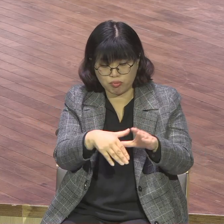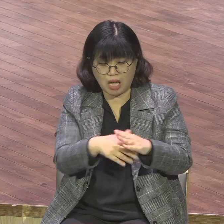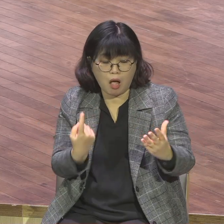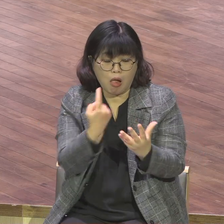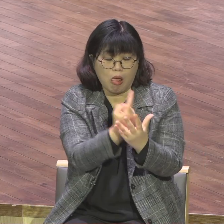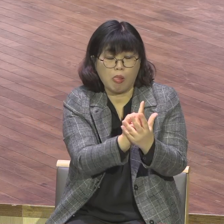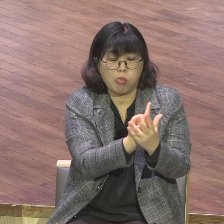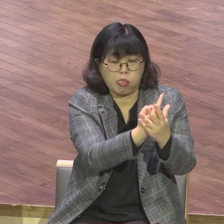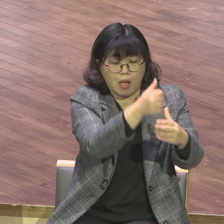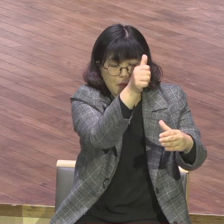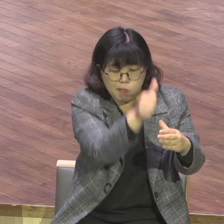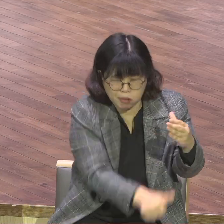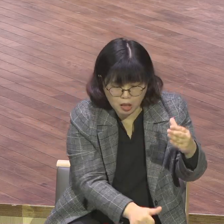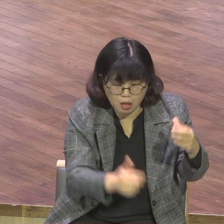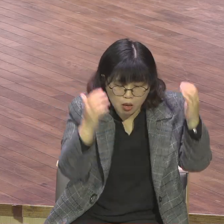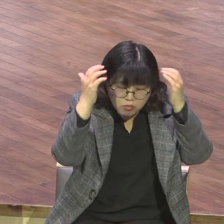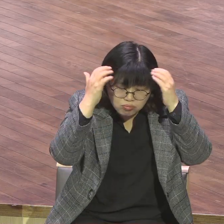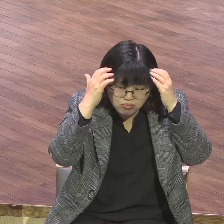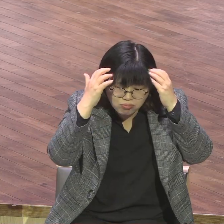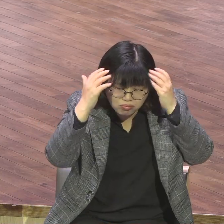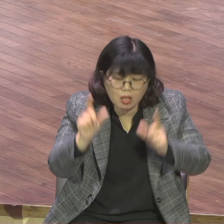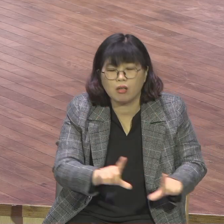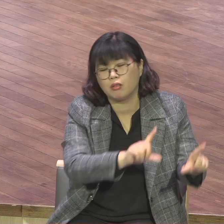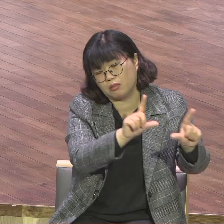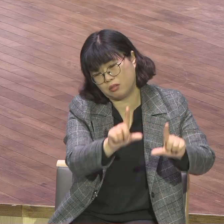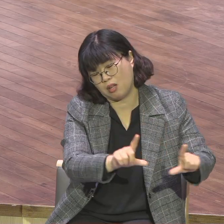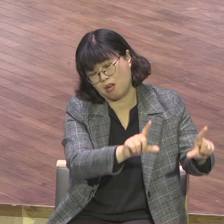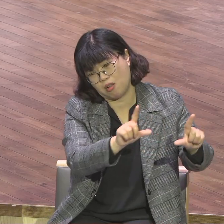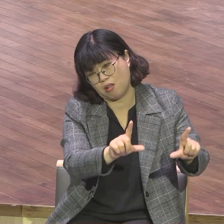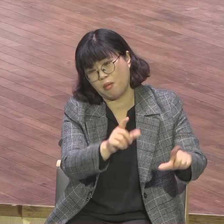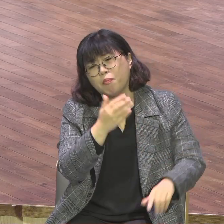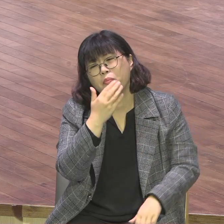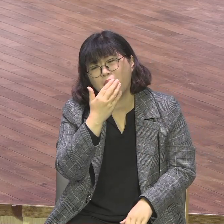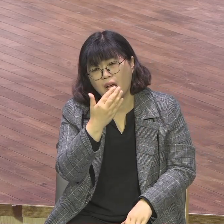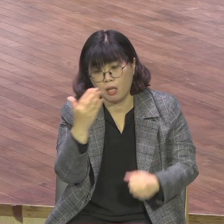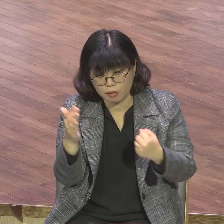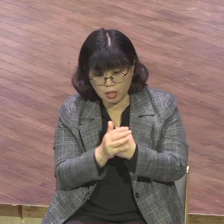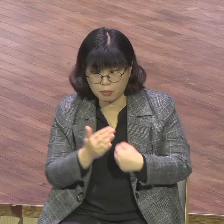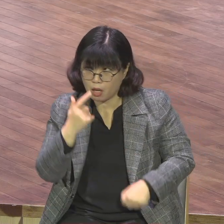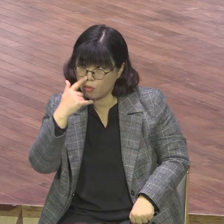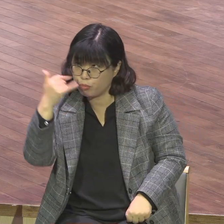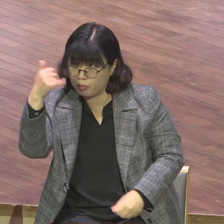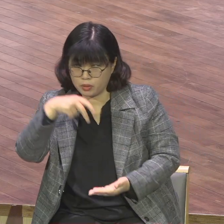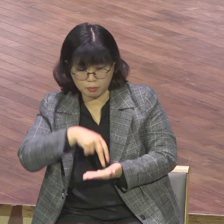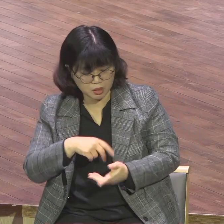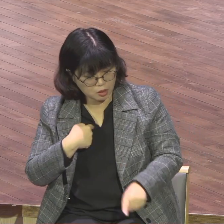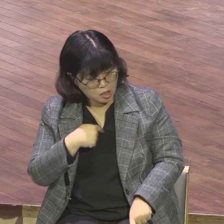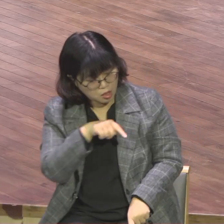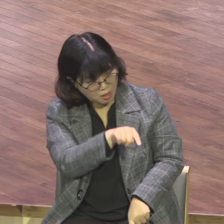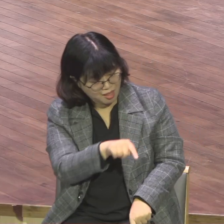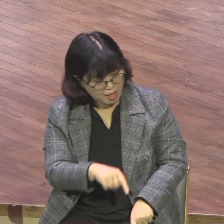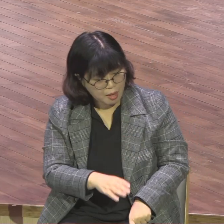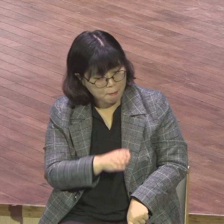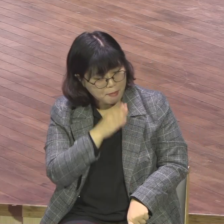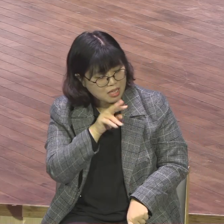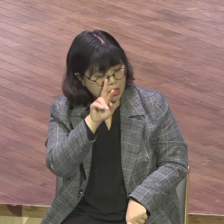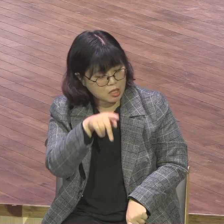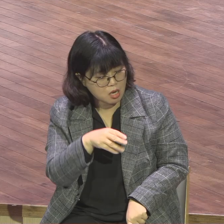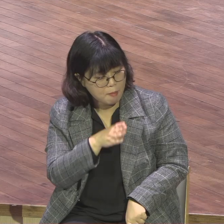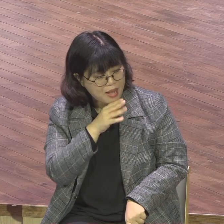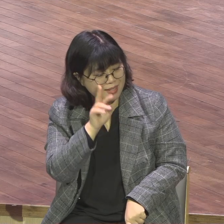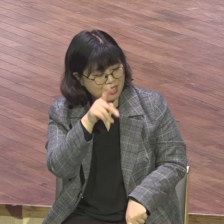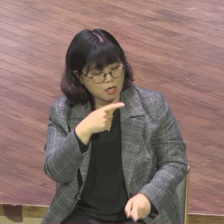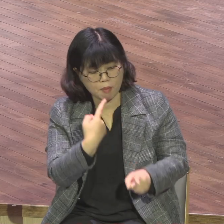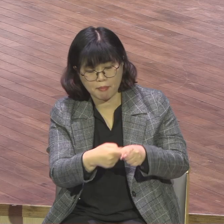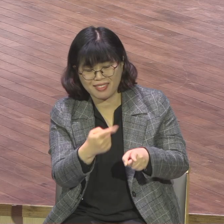자녀를 쉽게 판단해서는 안 됩니다. 쉽게 판단하면 안 돼요. 판단하면 안 돼요. 맞다 틀린다 아니에요. 때로는